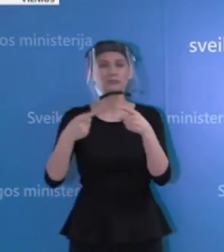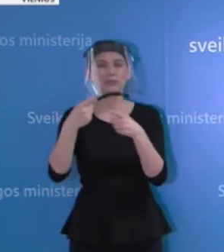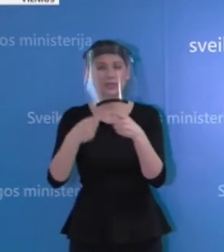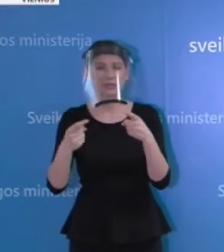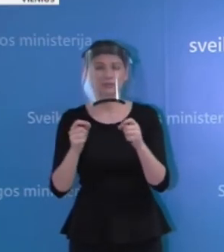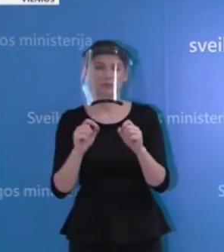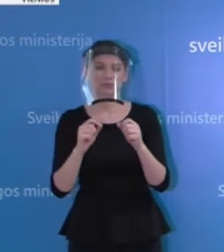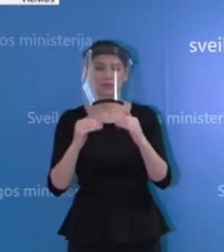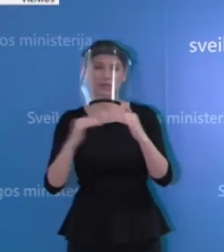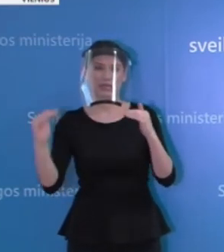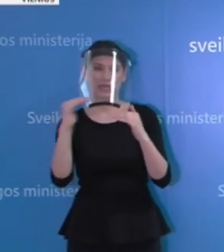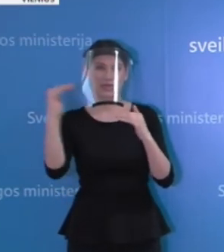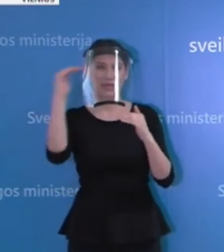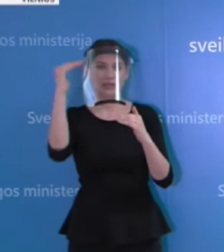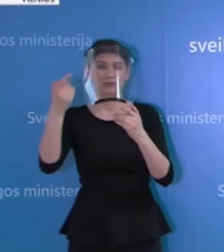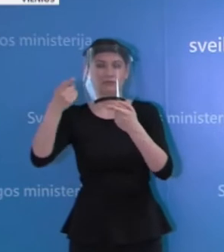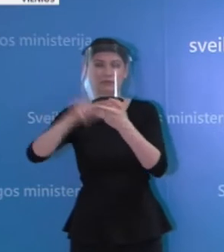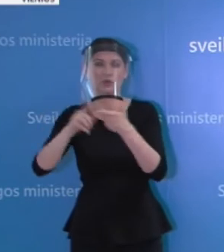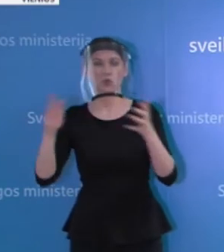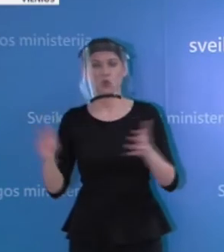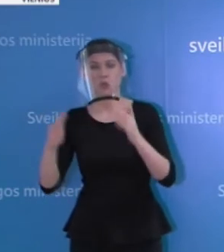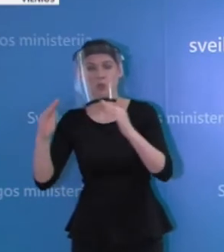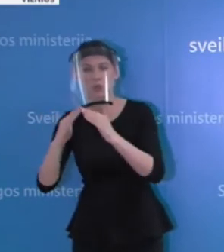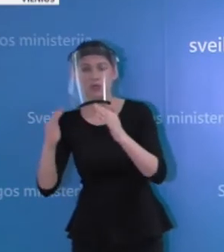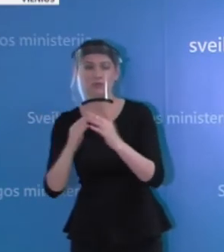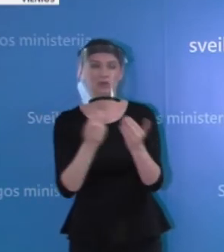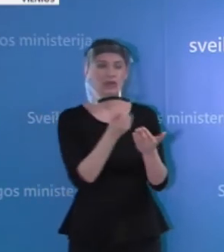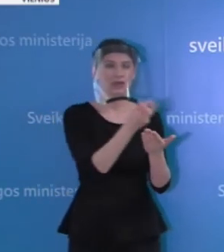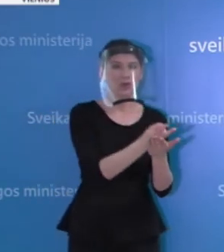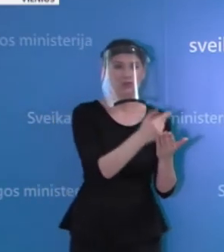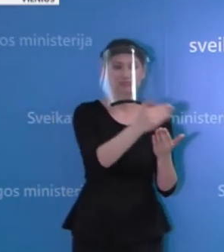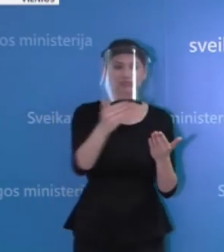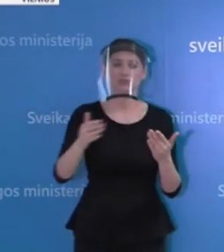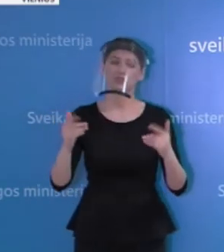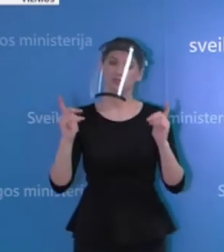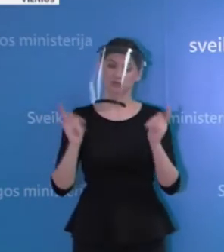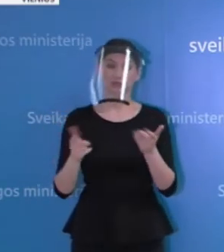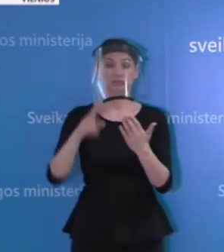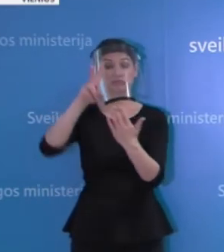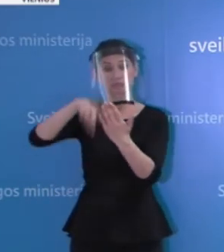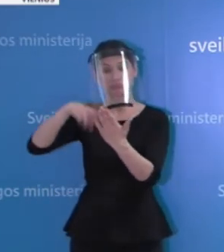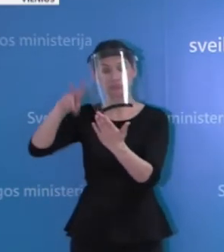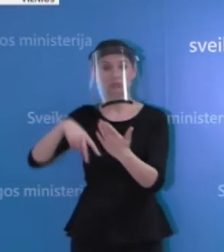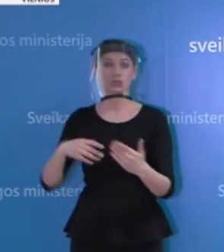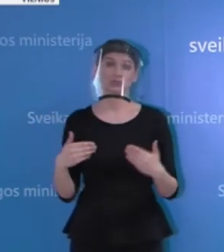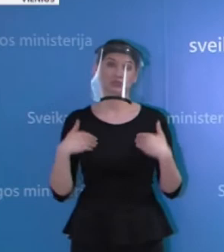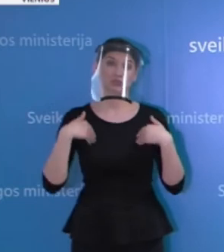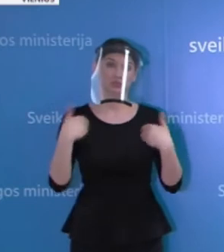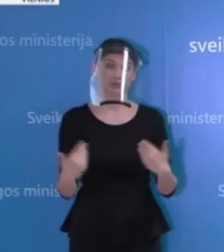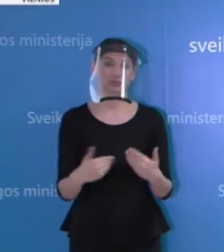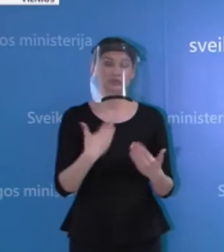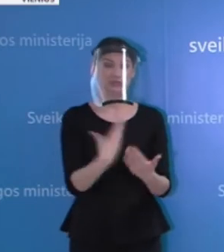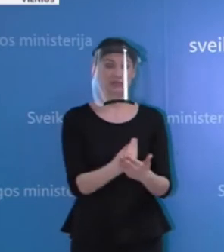įstaigų darbuotojams. Tai tiesiog kviečiu su jais susipažinti ir pritaikyti šias apsaugos